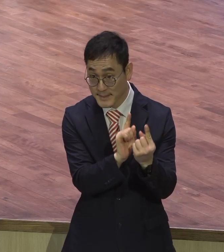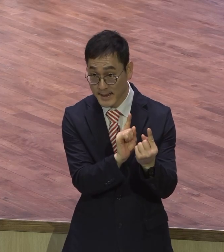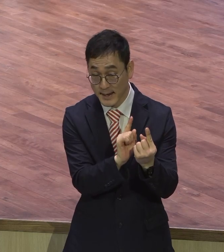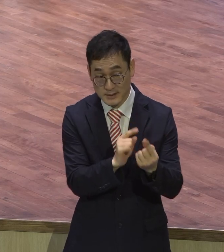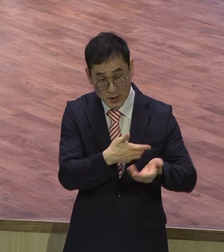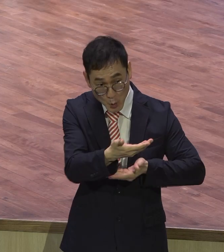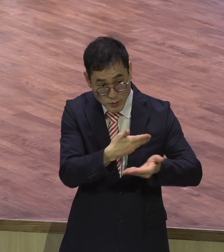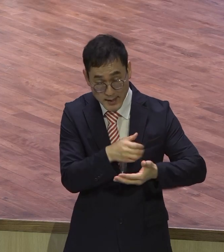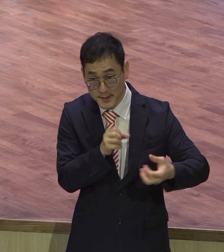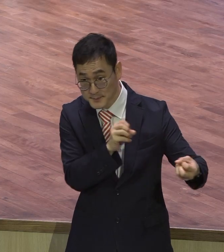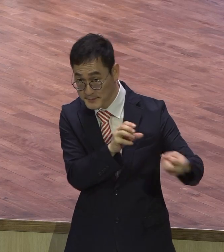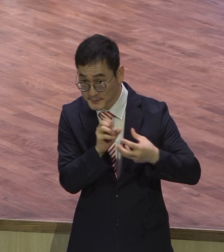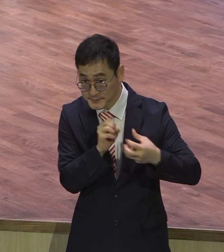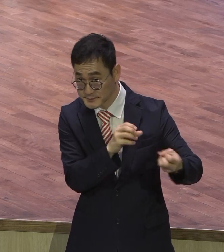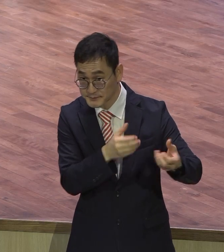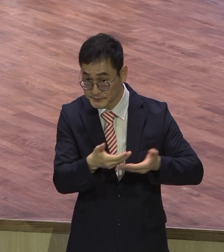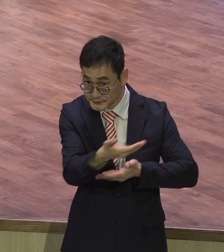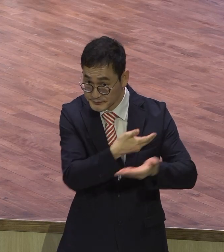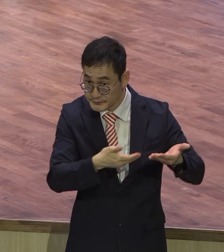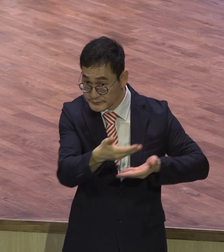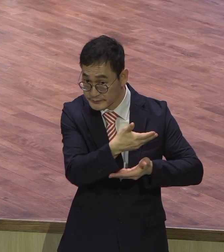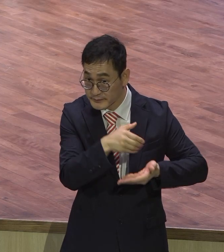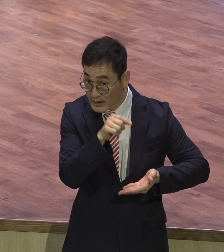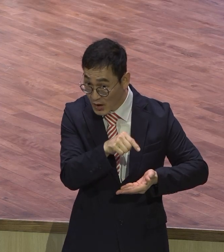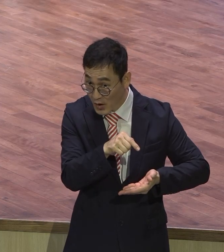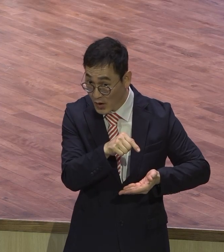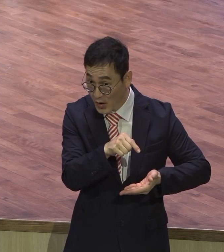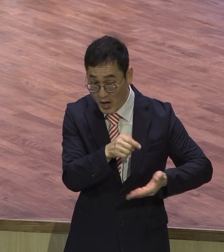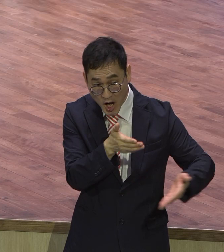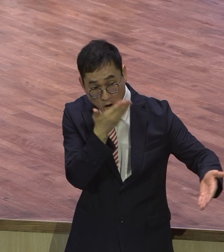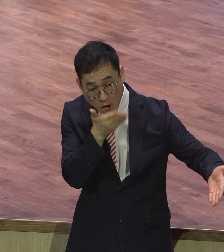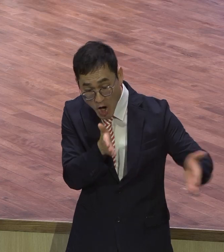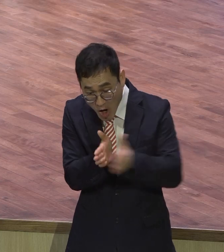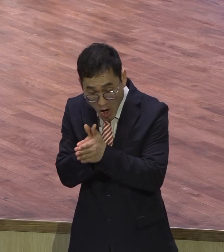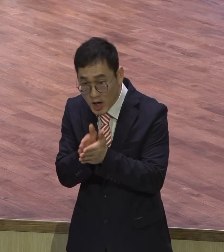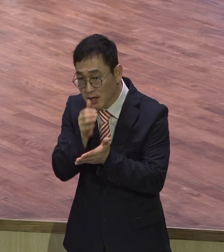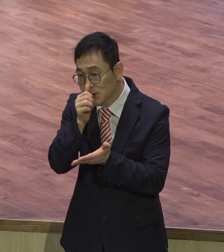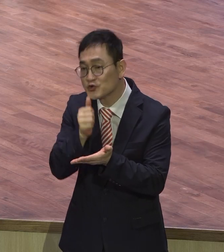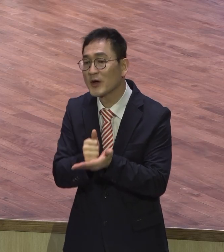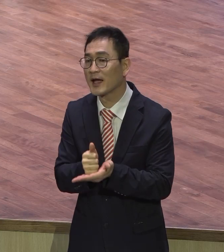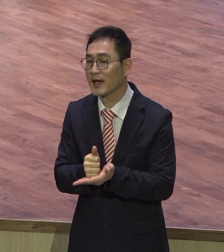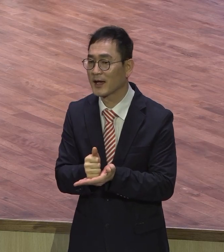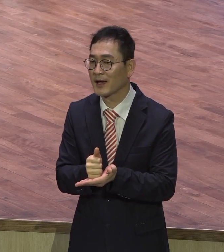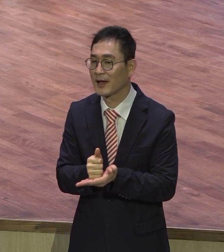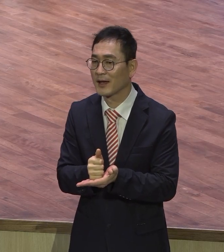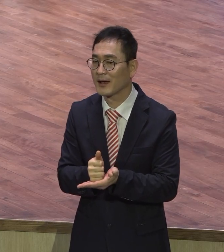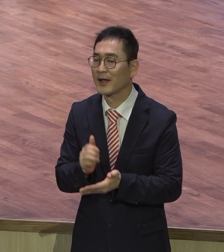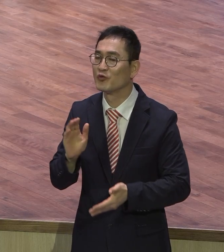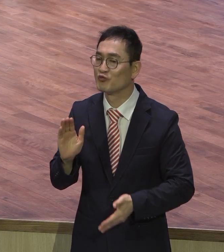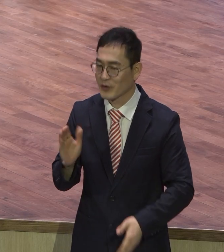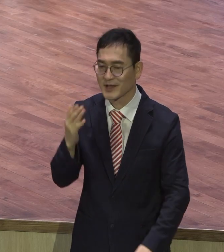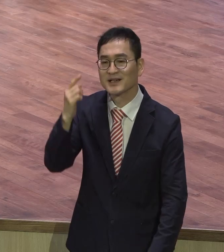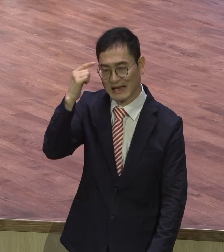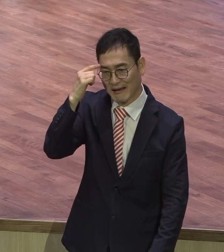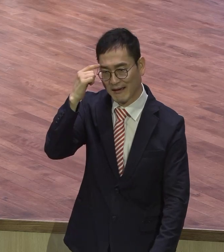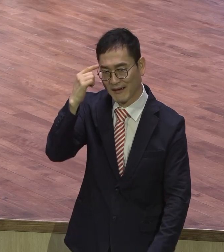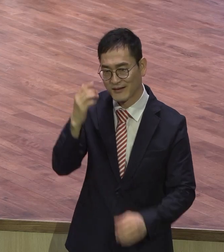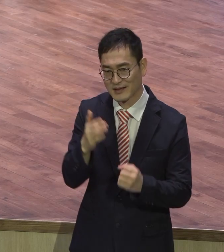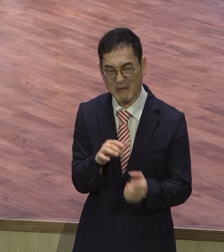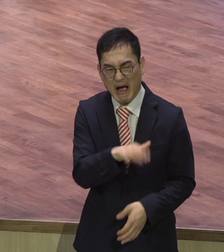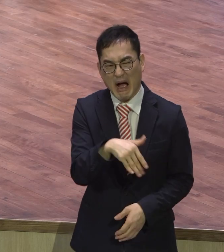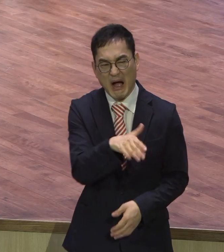교제 죄인들을 만나는 것 자체가 죄를 접촉한다 그렇게 생각하고